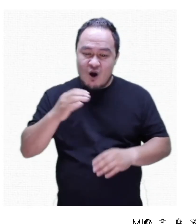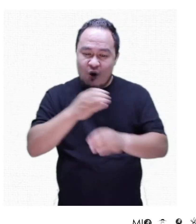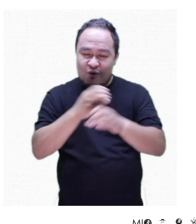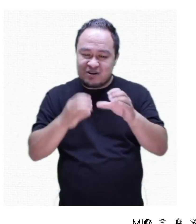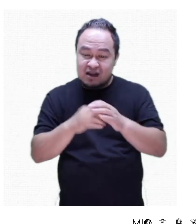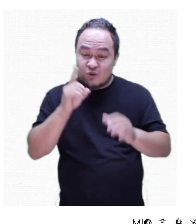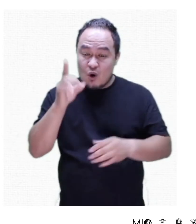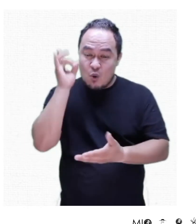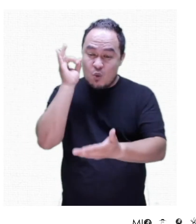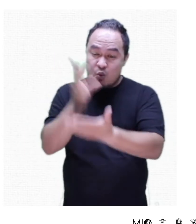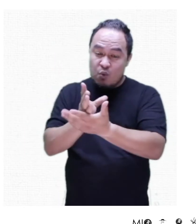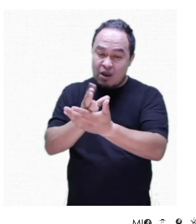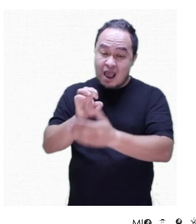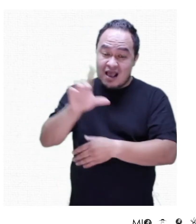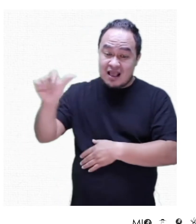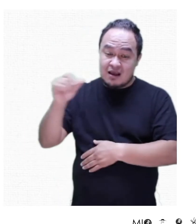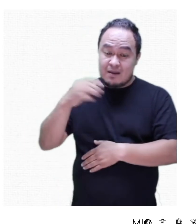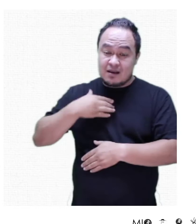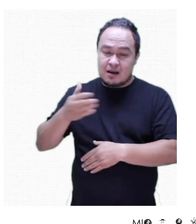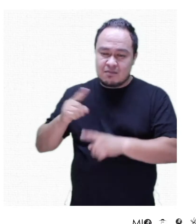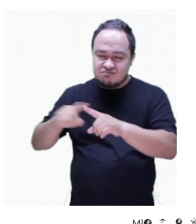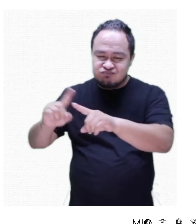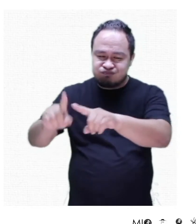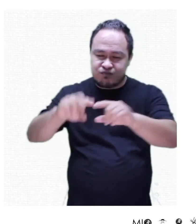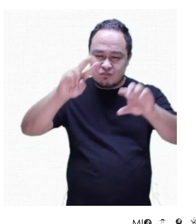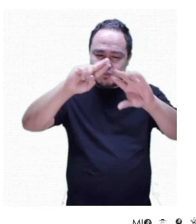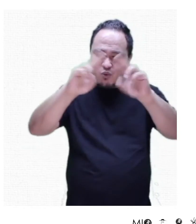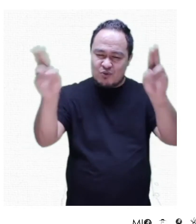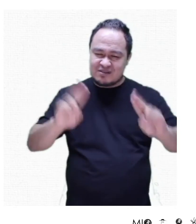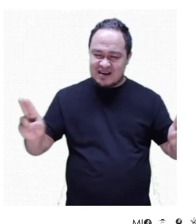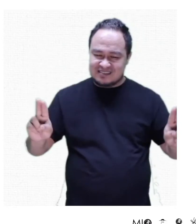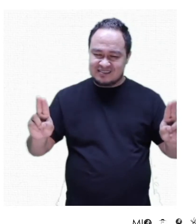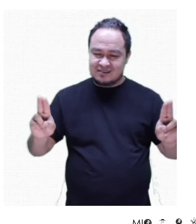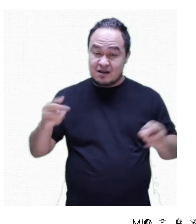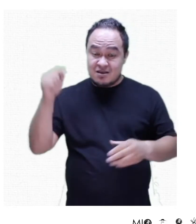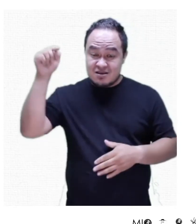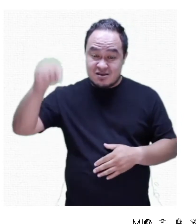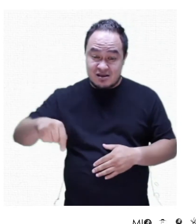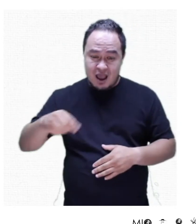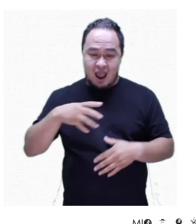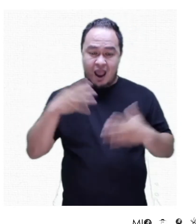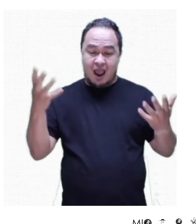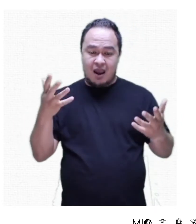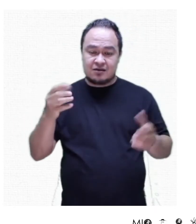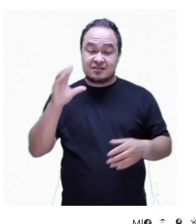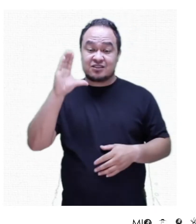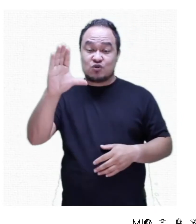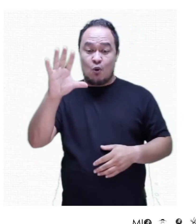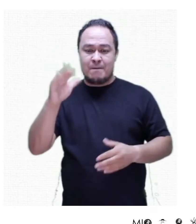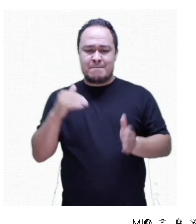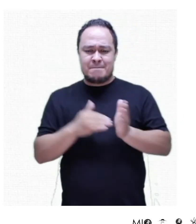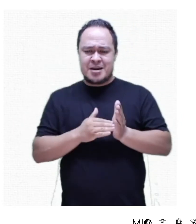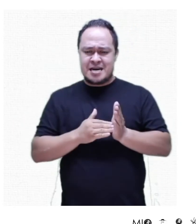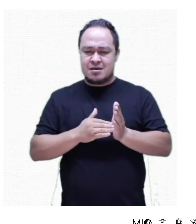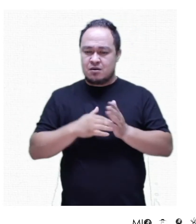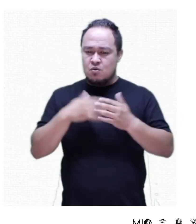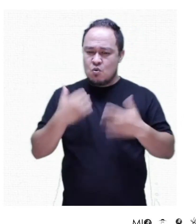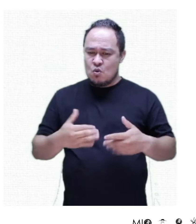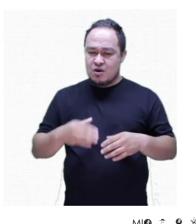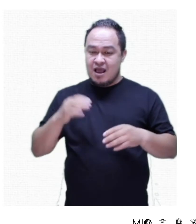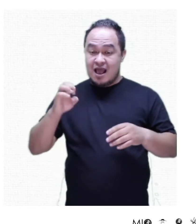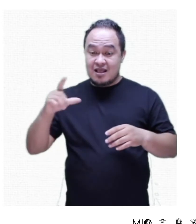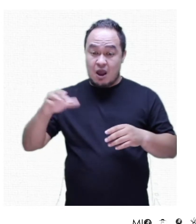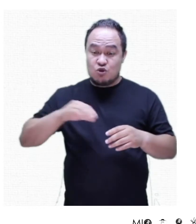había contado que ella era la única de su especie en el universo. Y he aquí que había 5,000